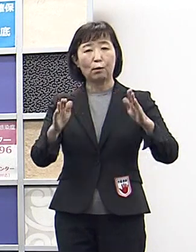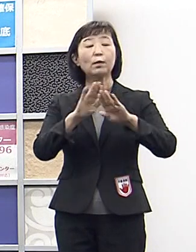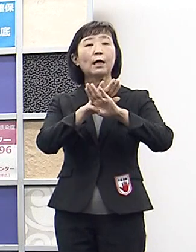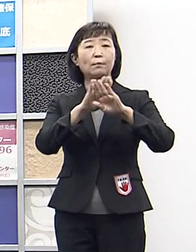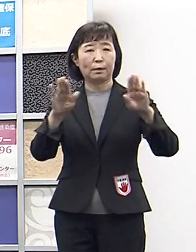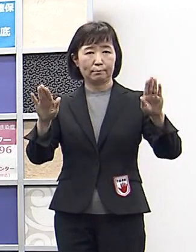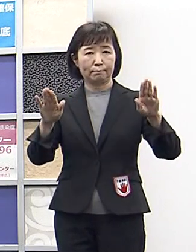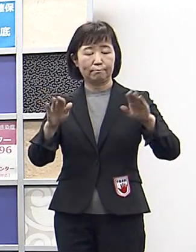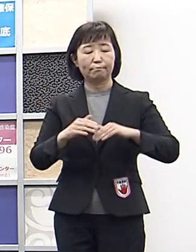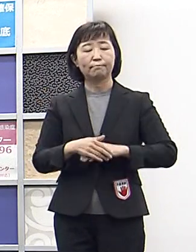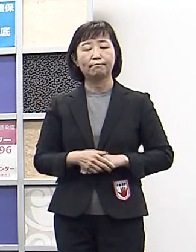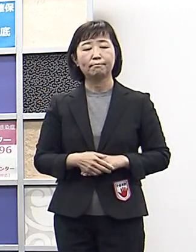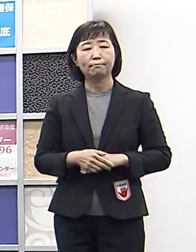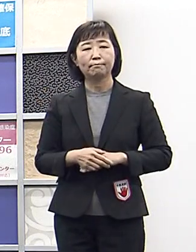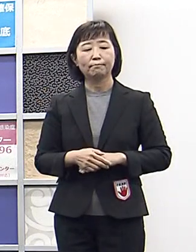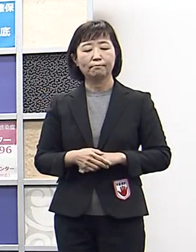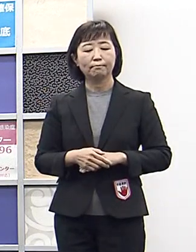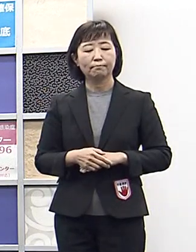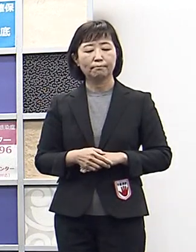ございます